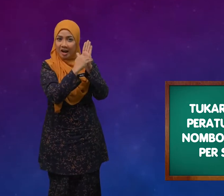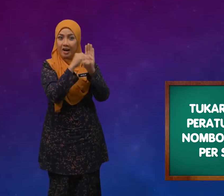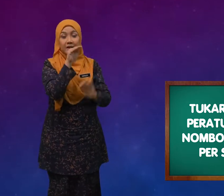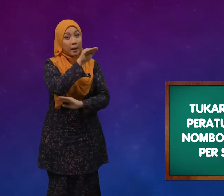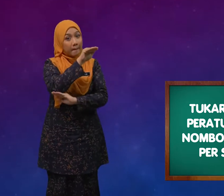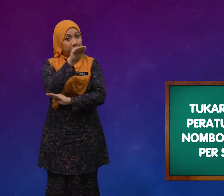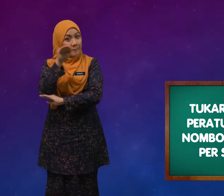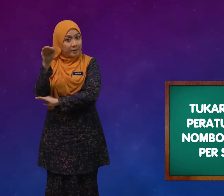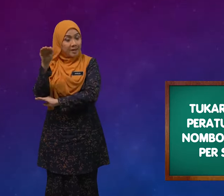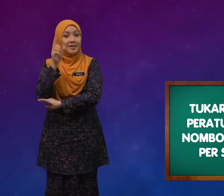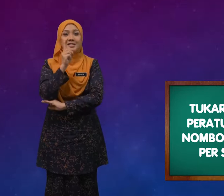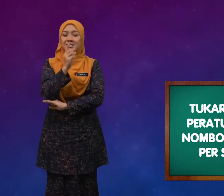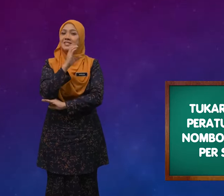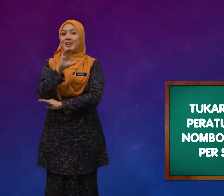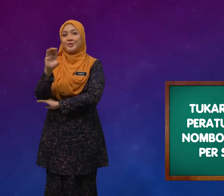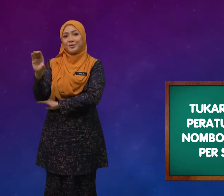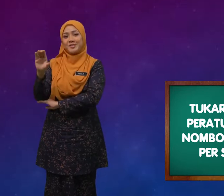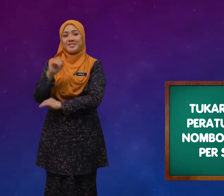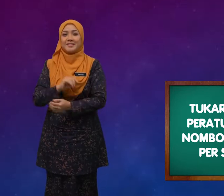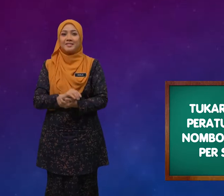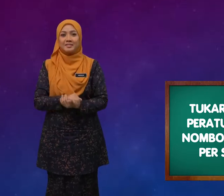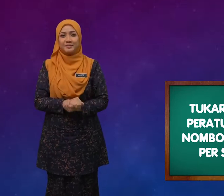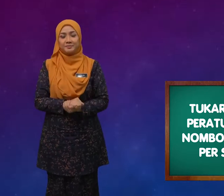pecahan per seratus.